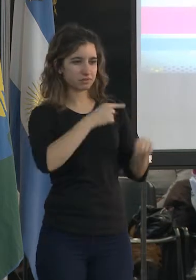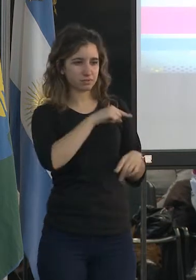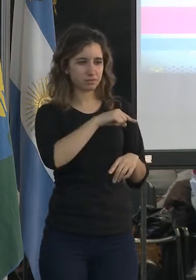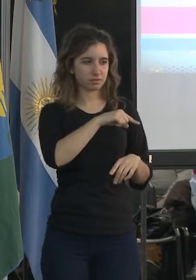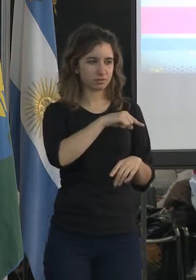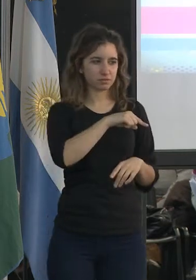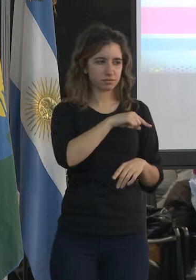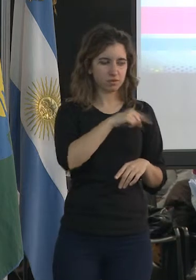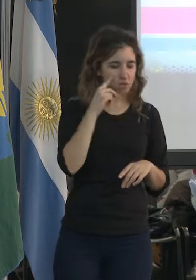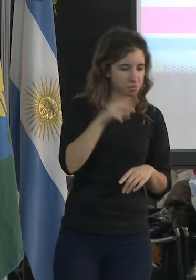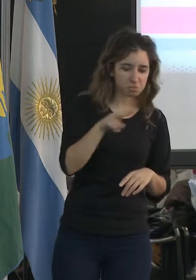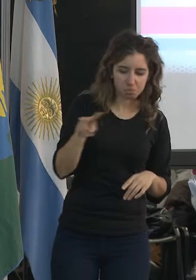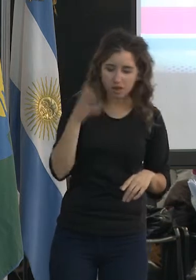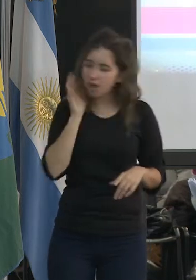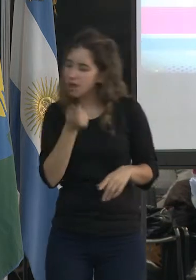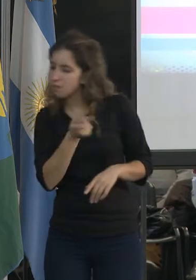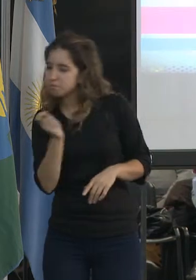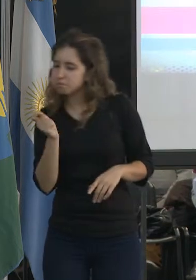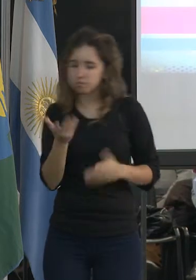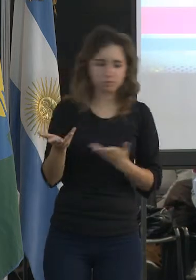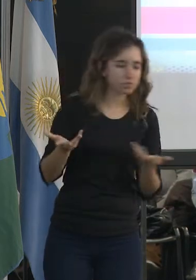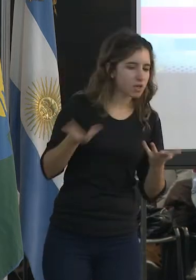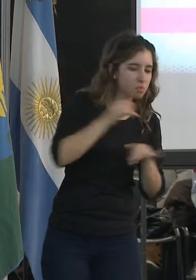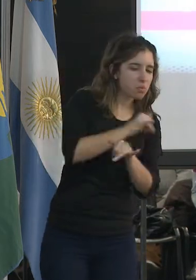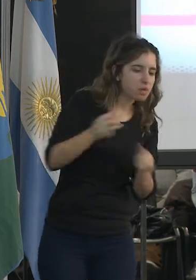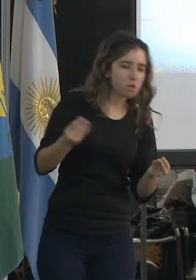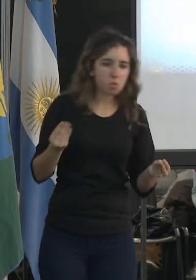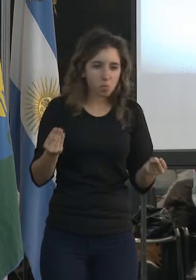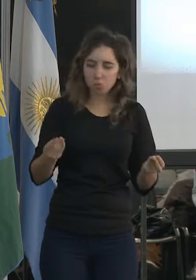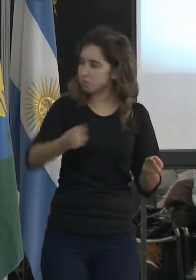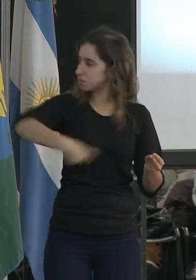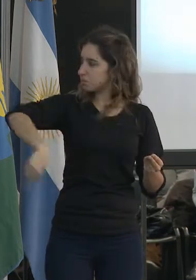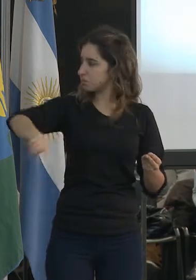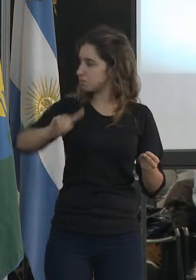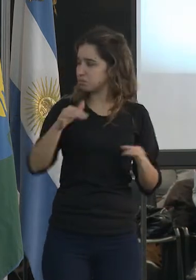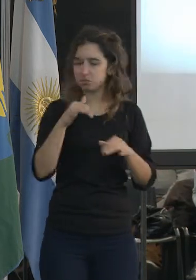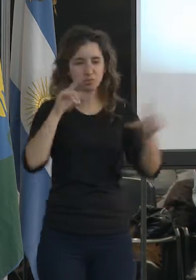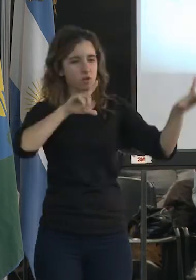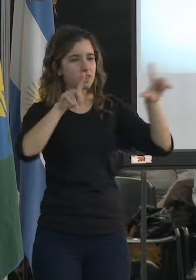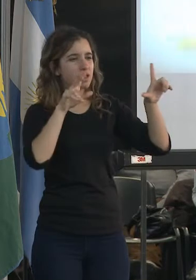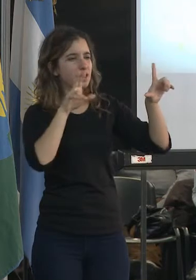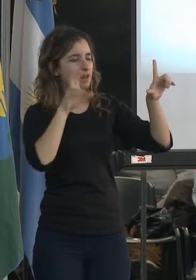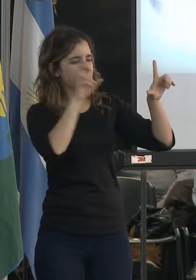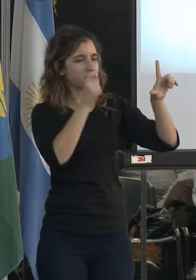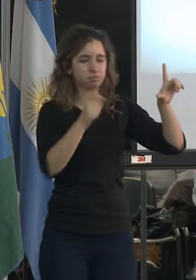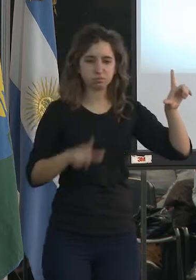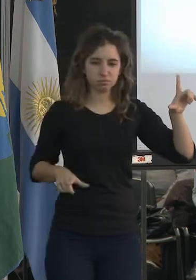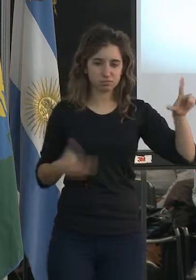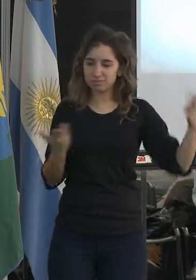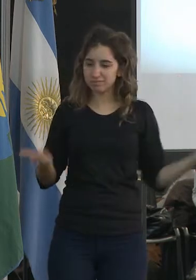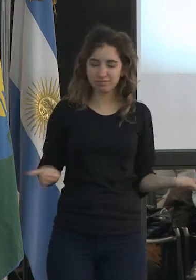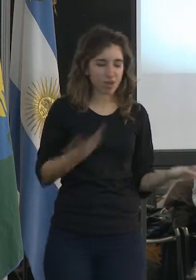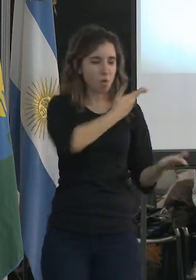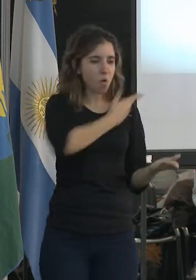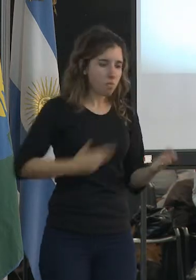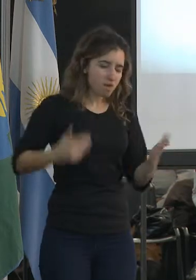para auditar allí qué medios había y cuánto de publicidad o cuánto de programación local tenían los medios. Nos hace falta ese